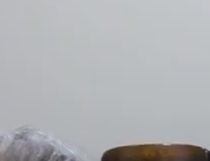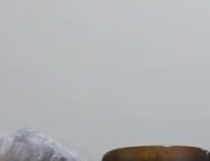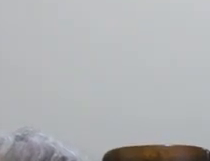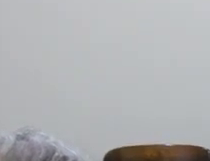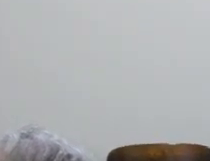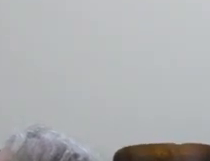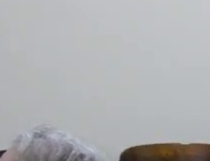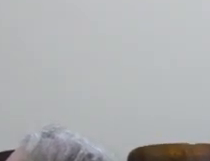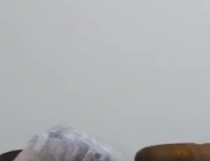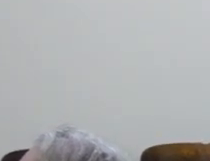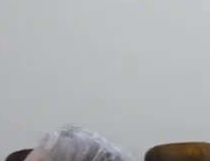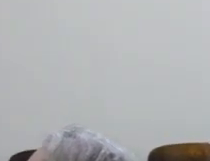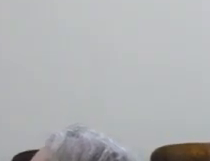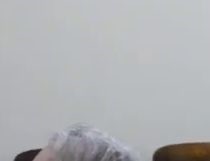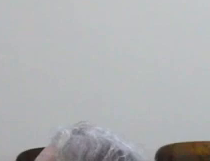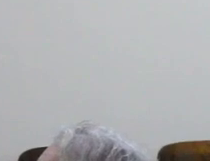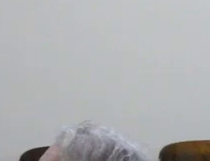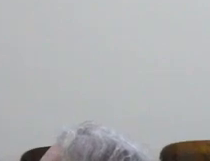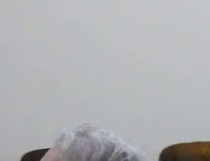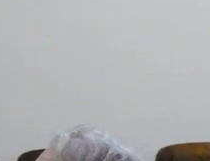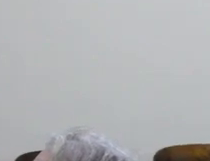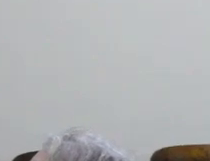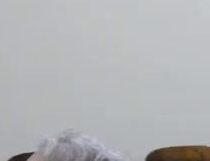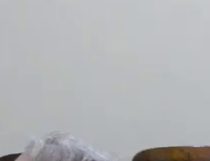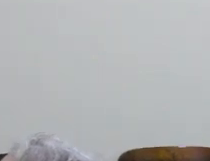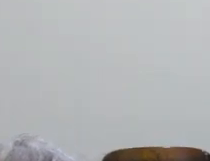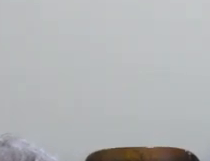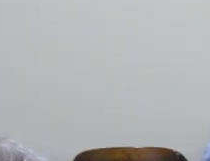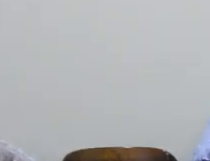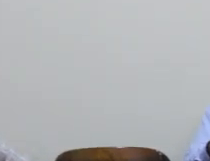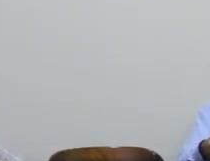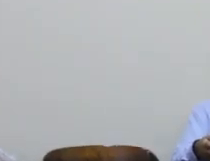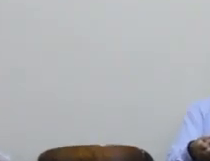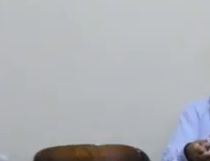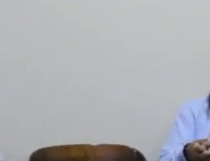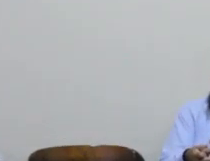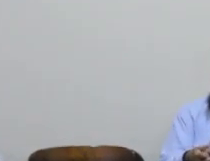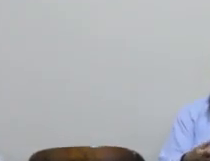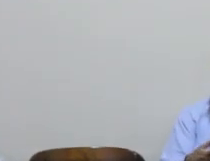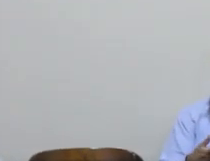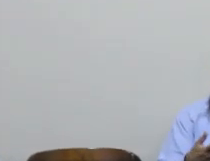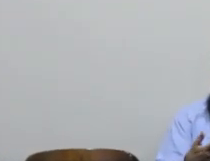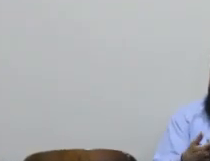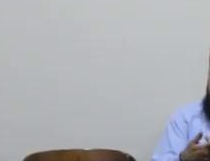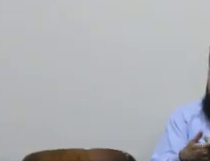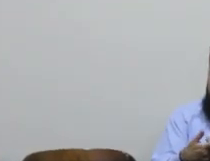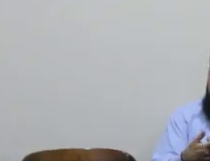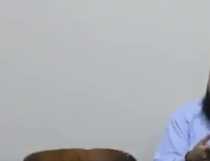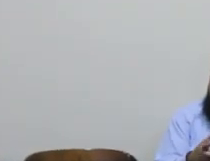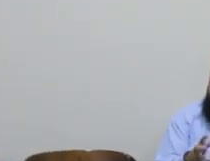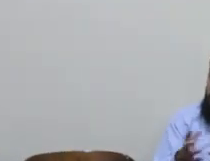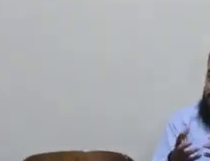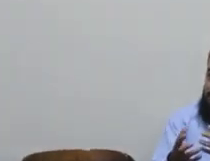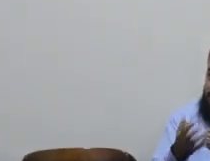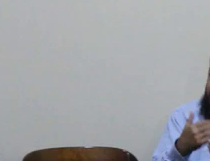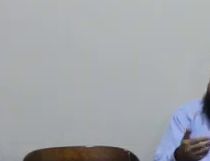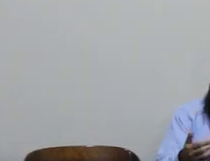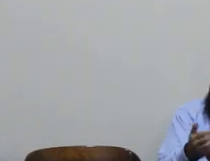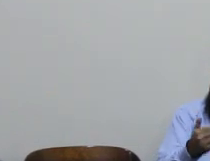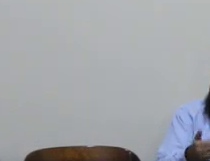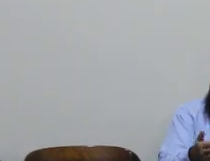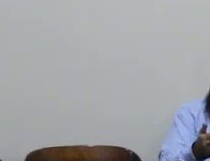o porto não nos suporta, mas o porto abrange, sofre muito um pouco da nossa demanda. E eu tenho